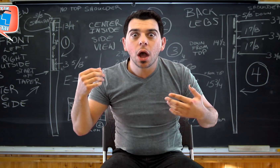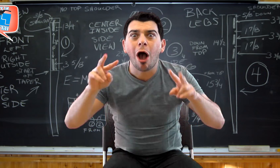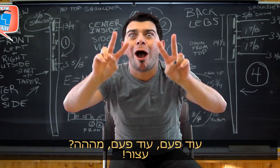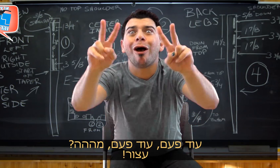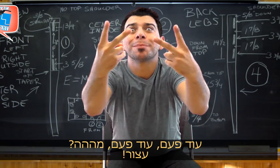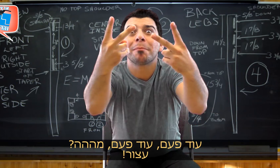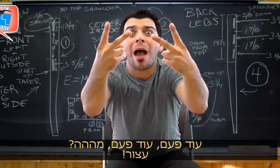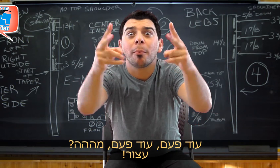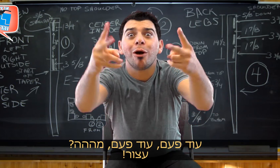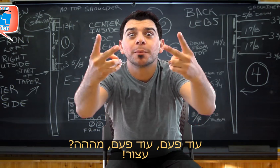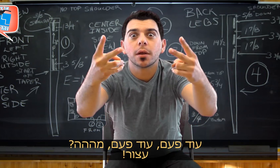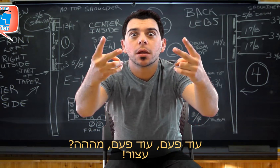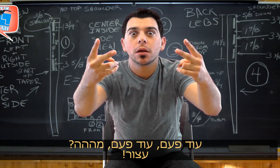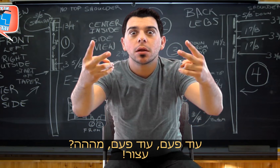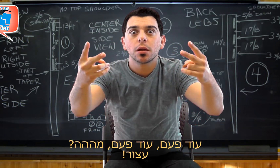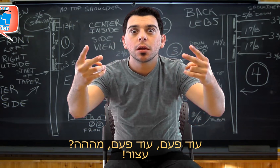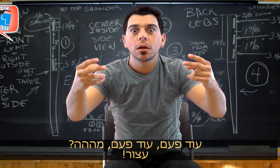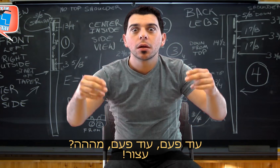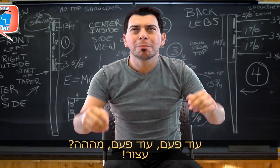עוד פעם, עוד פעם.